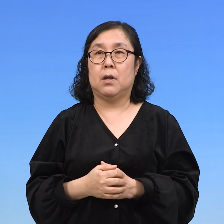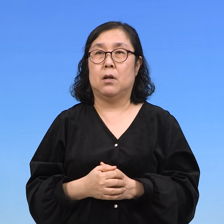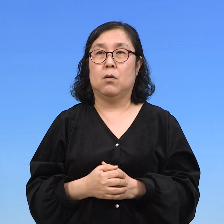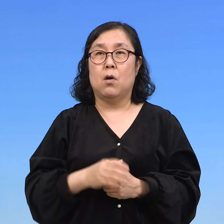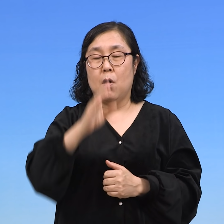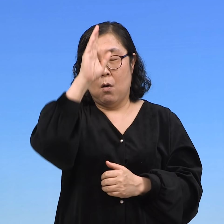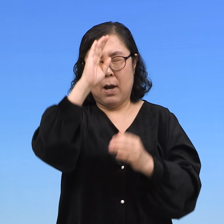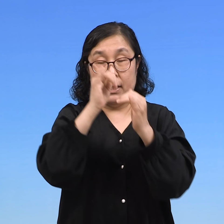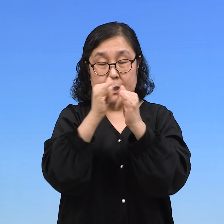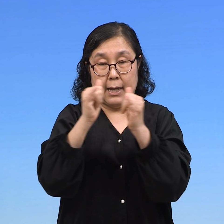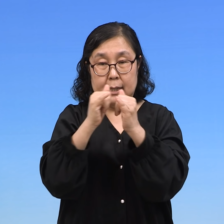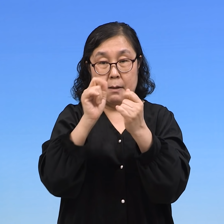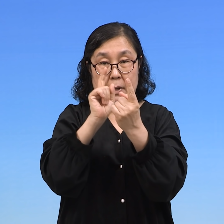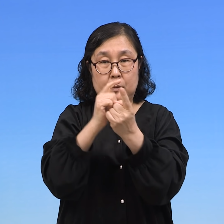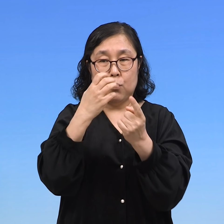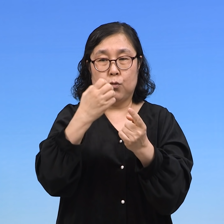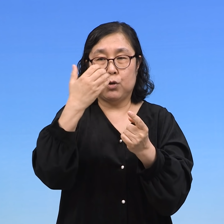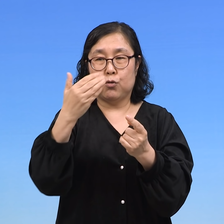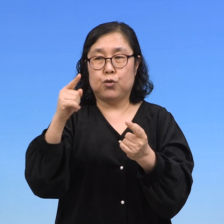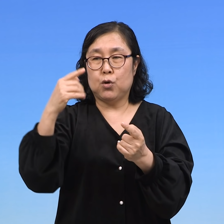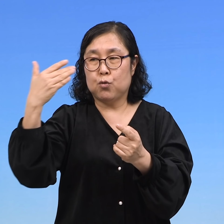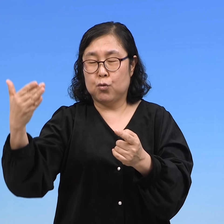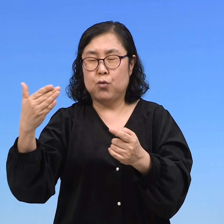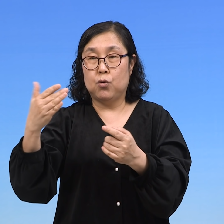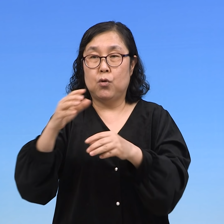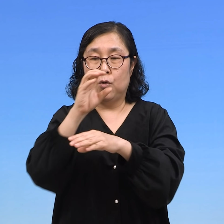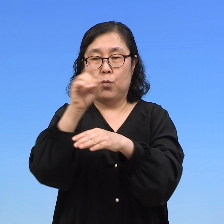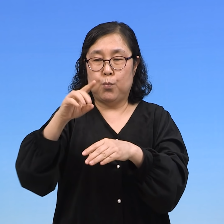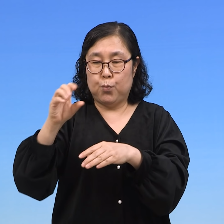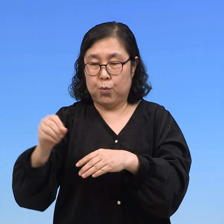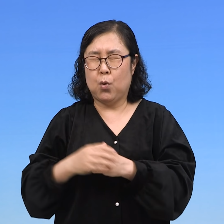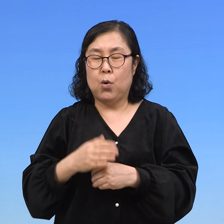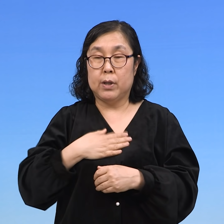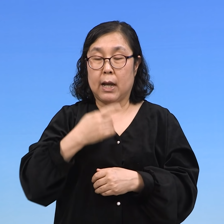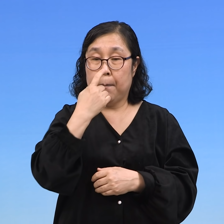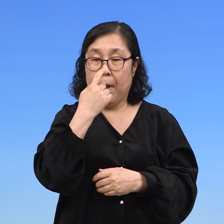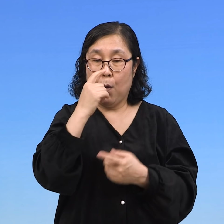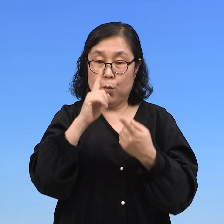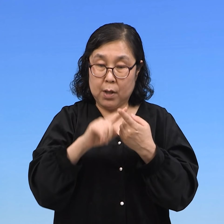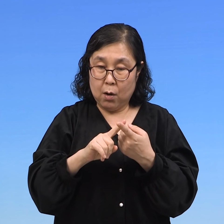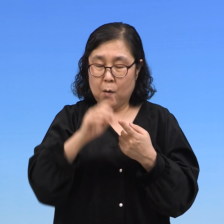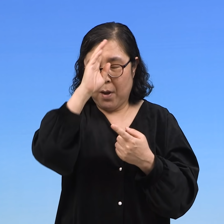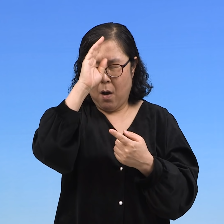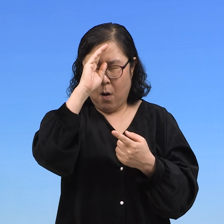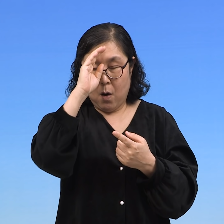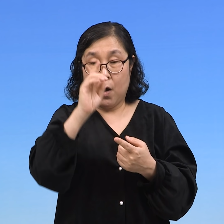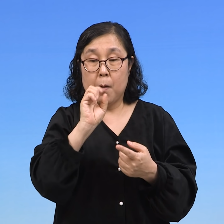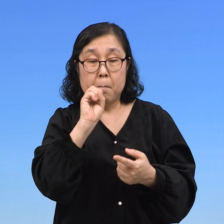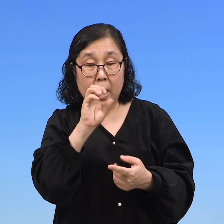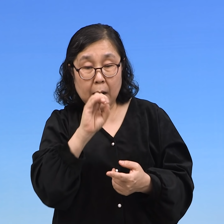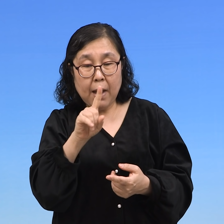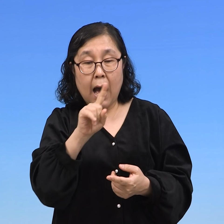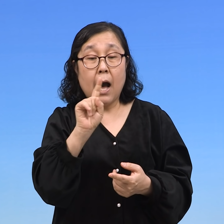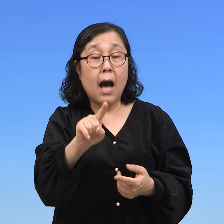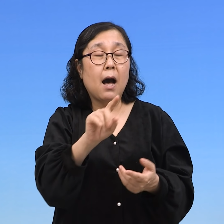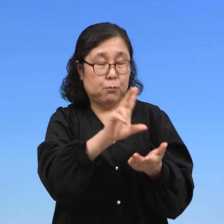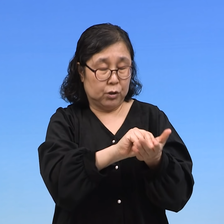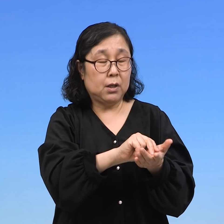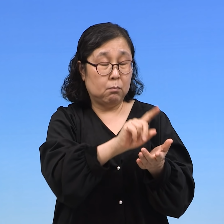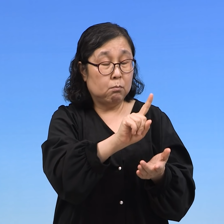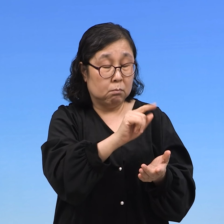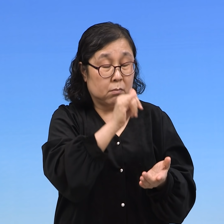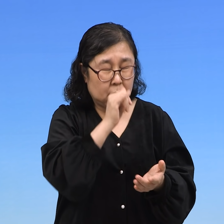환자들을 대하면 거의 99.9% 대부분이 다 책에 나오는 내가 배운 거예요 그래서 정상을 말하면 그건 이 문제네요